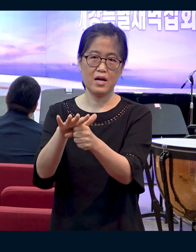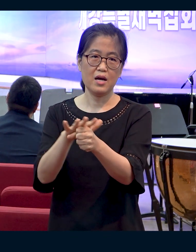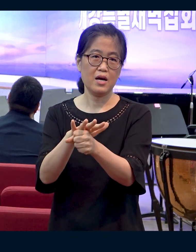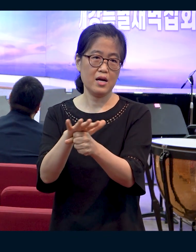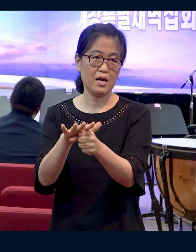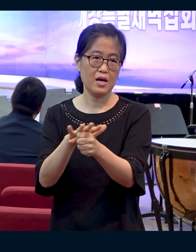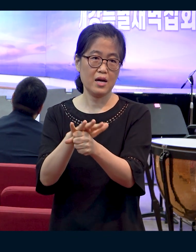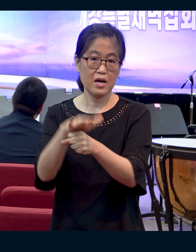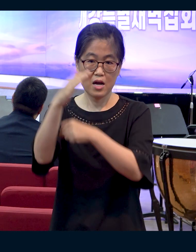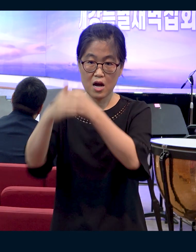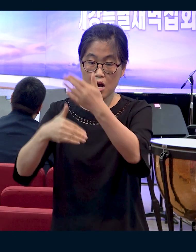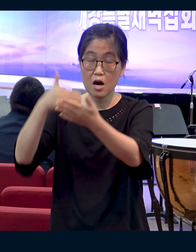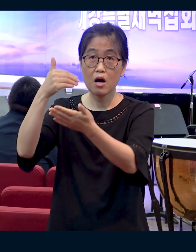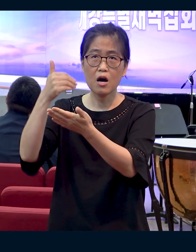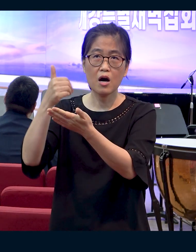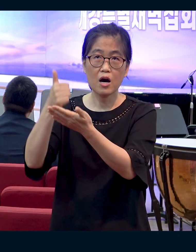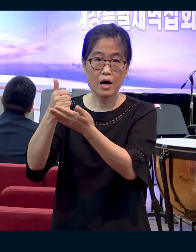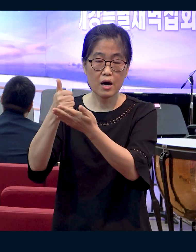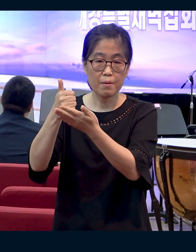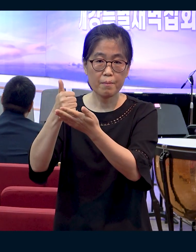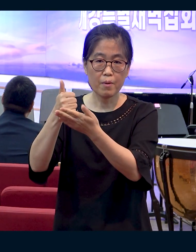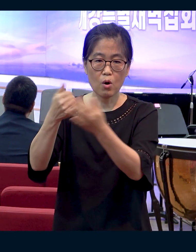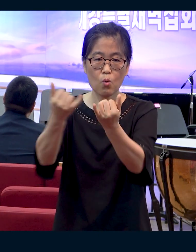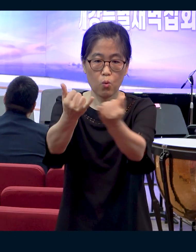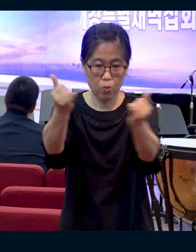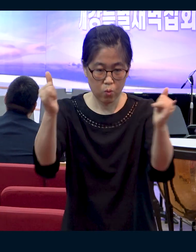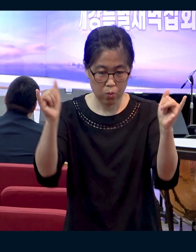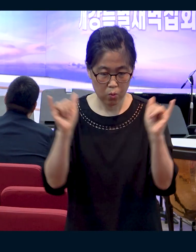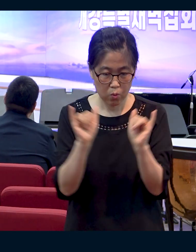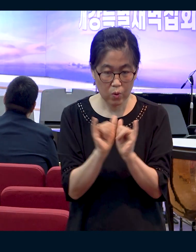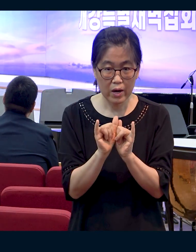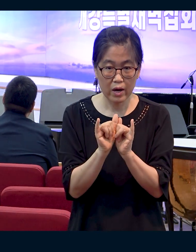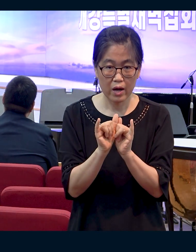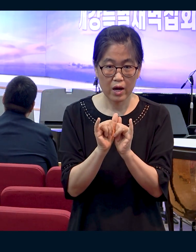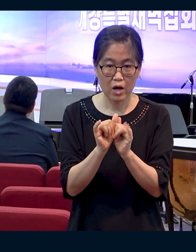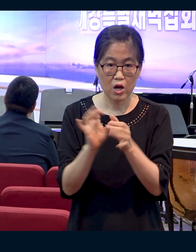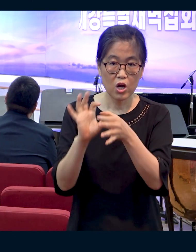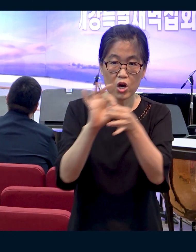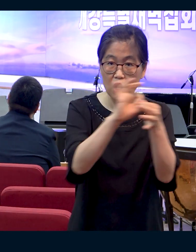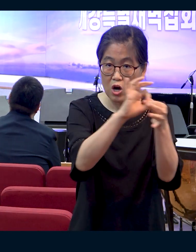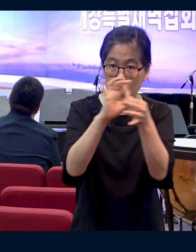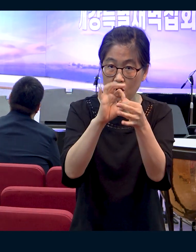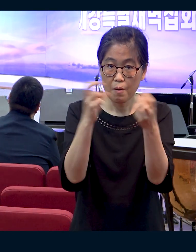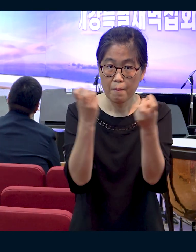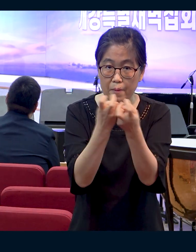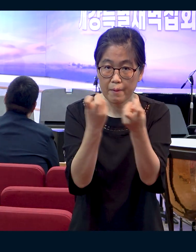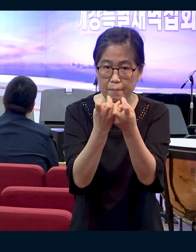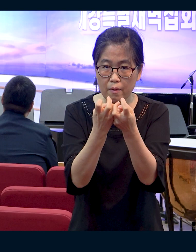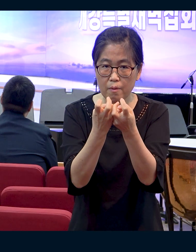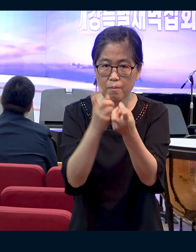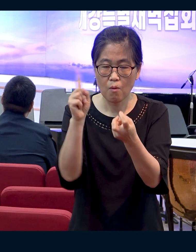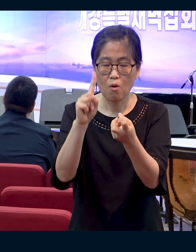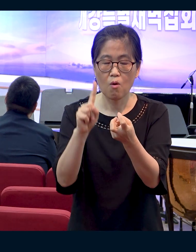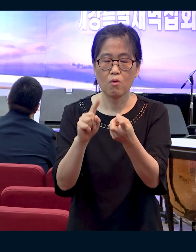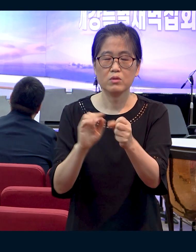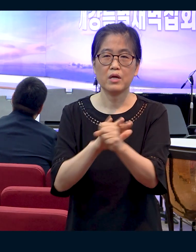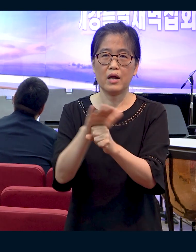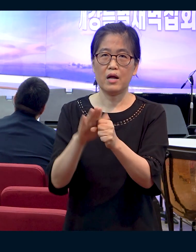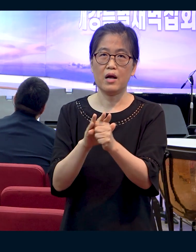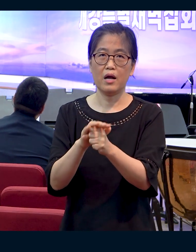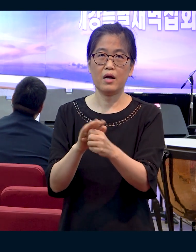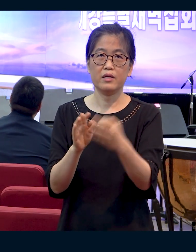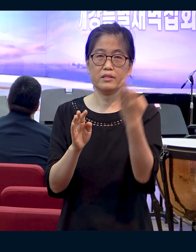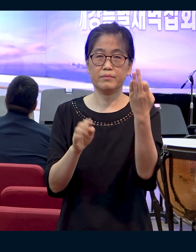네트워킹이에요. 하나님의 공동체는요 다른 것 가지고는 절대로 연결될 수가 없다 그 말입니다. 우리 14절